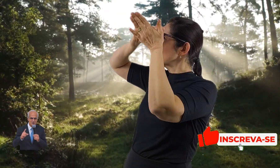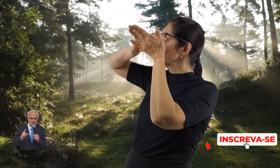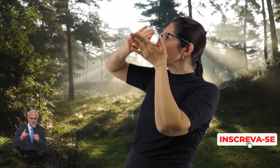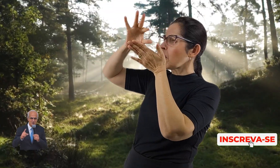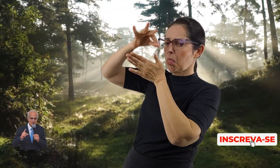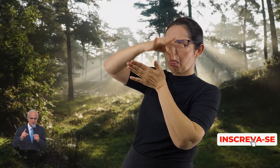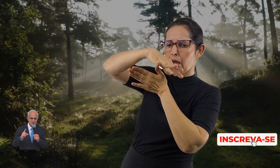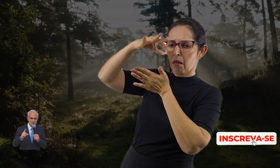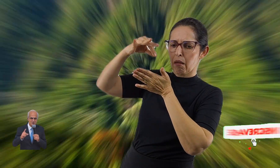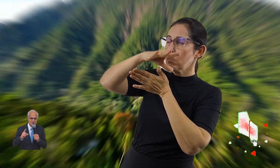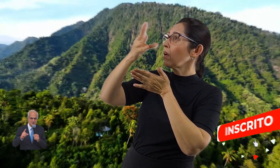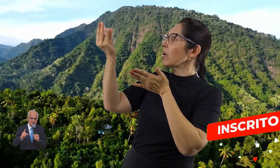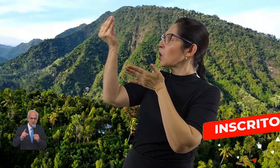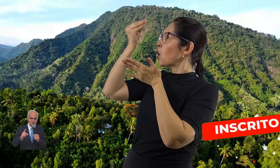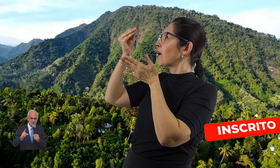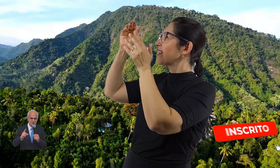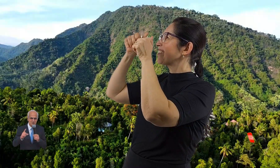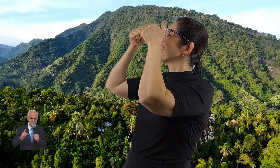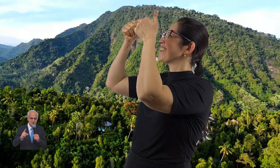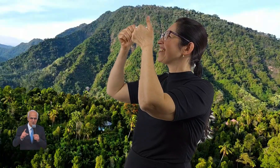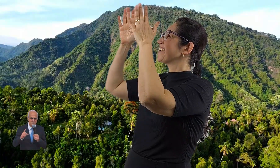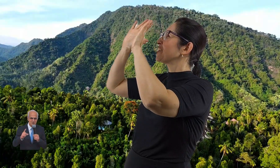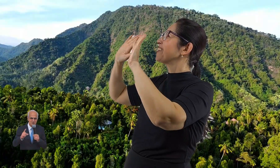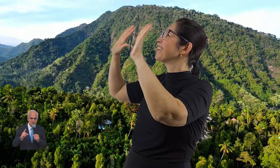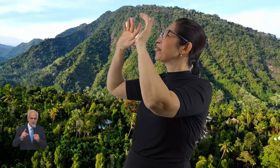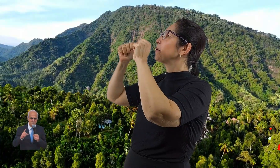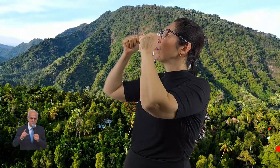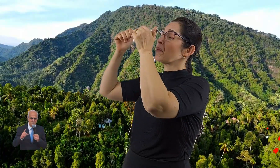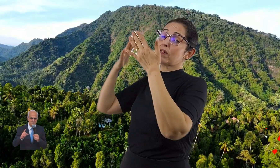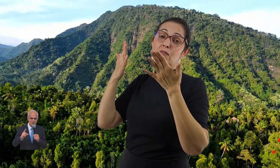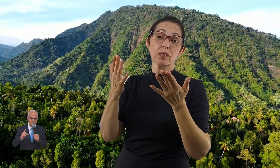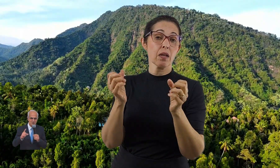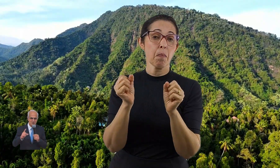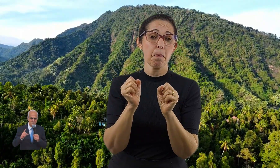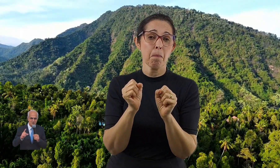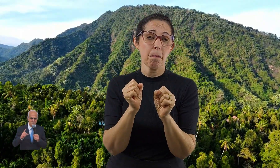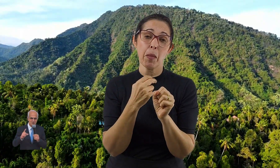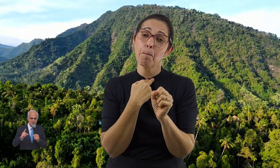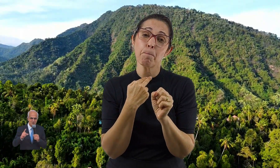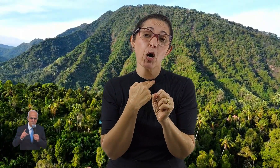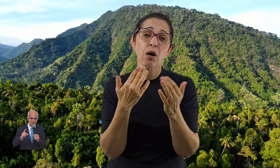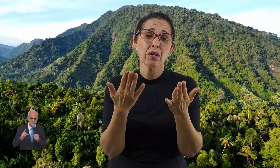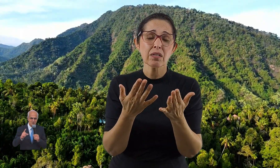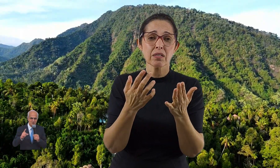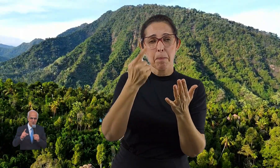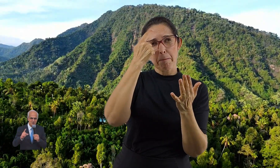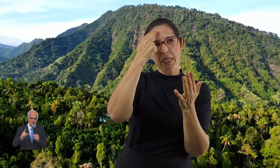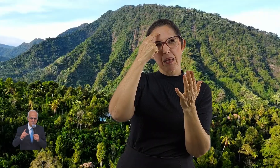Deus. Tem certas coisas que não cabem na nossa vida, certos pensamentos, certos sentimentos.